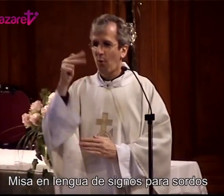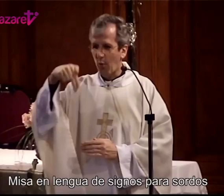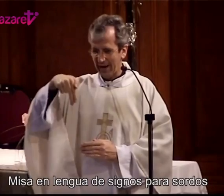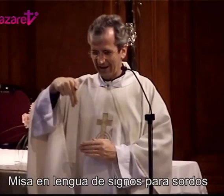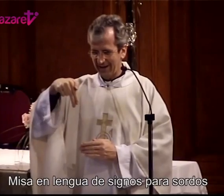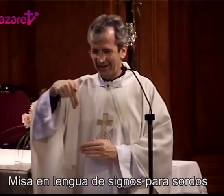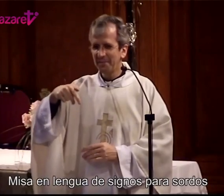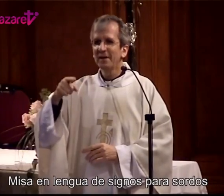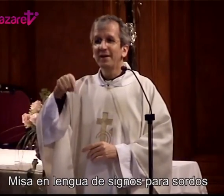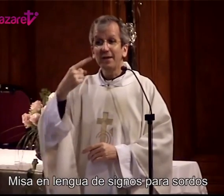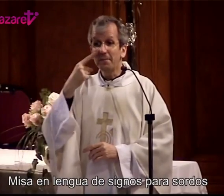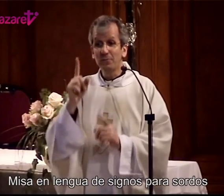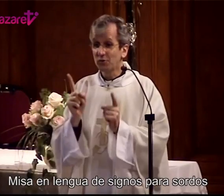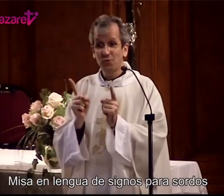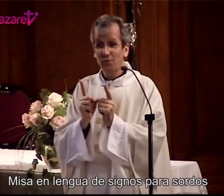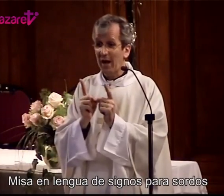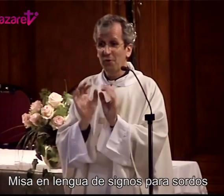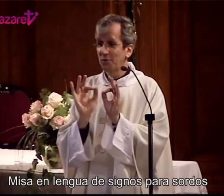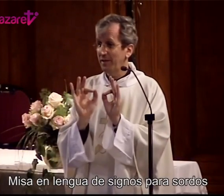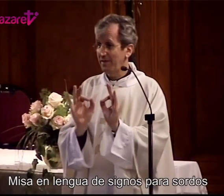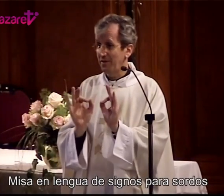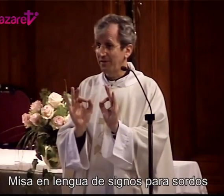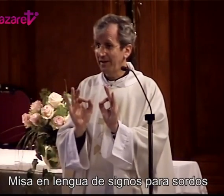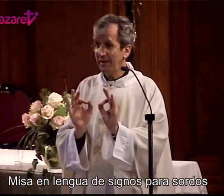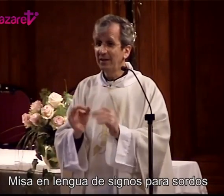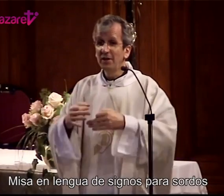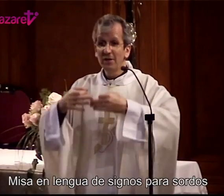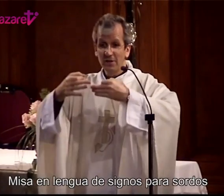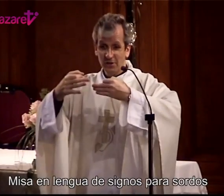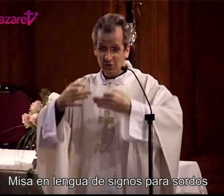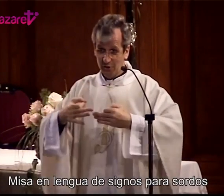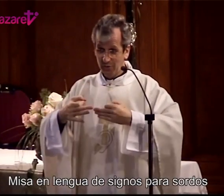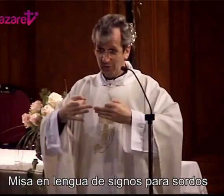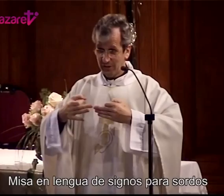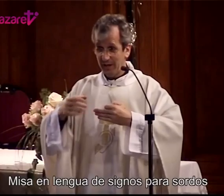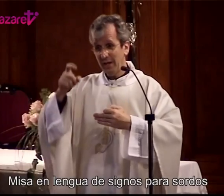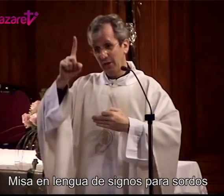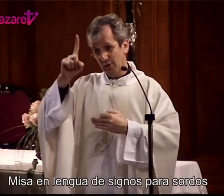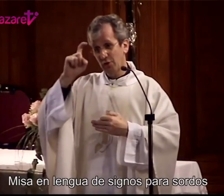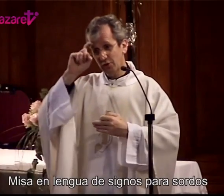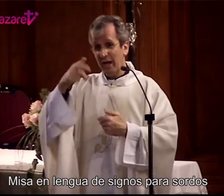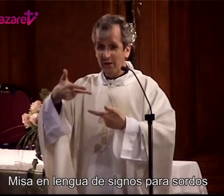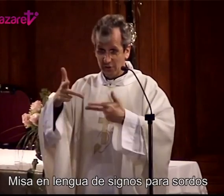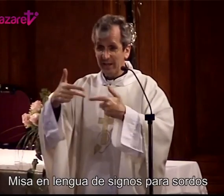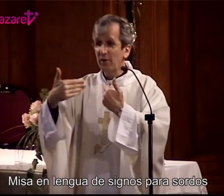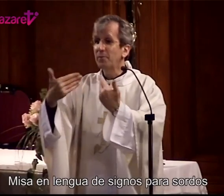Juan. Y veremos algo muy sencillo. Somos, Dios nos ha dado la posibilidad